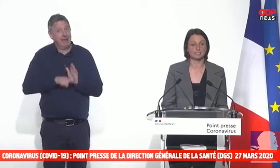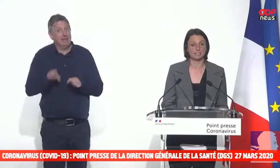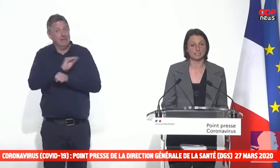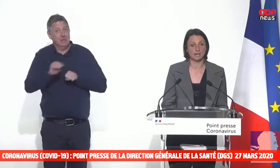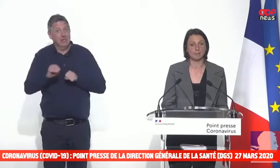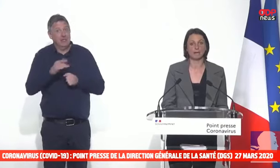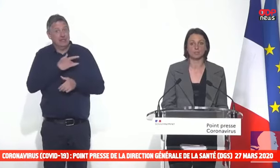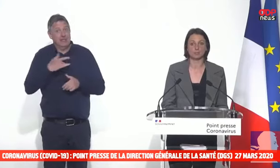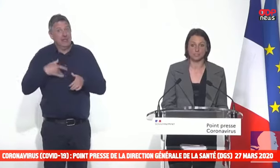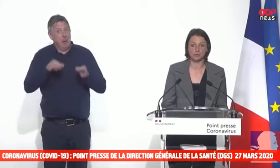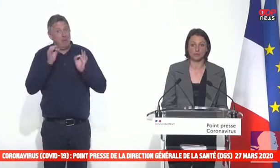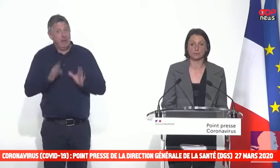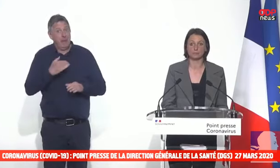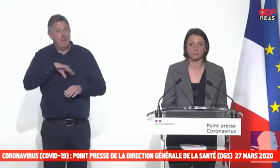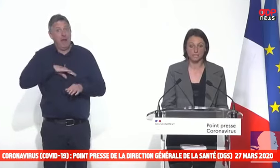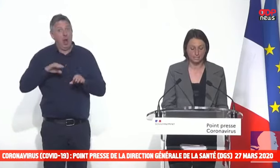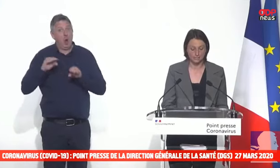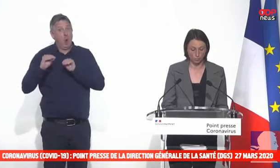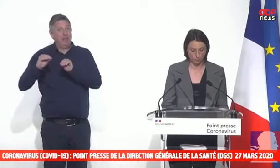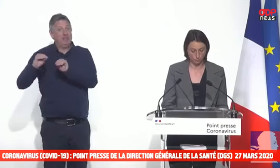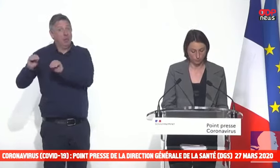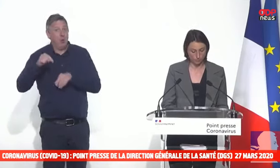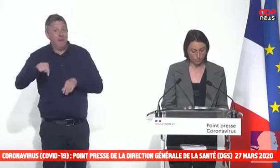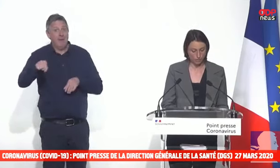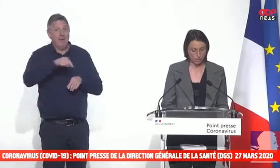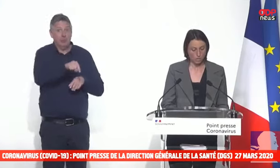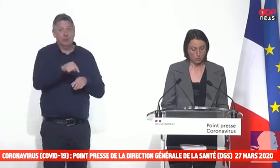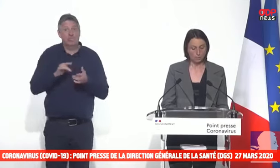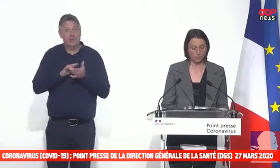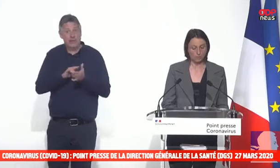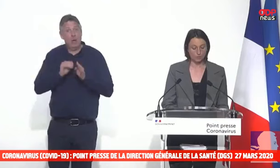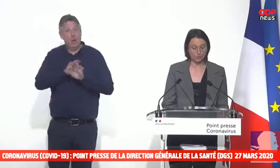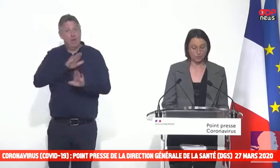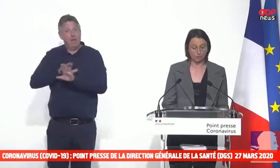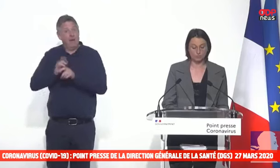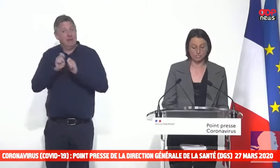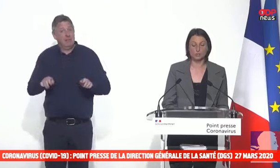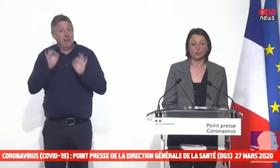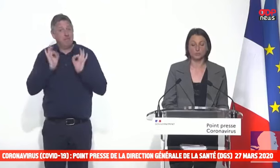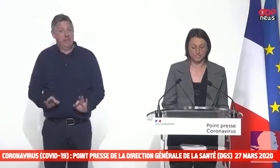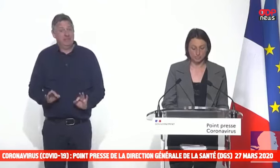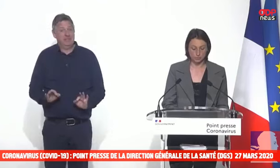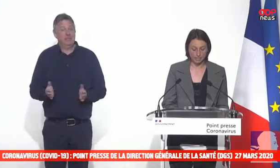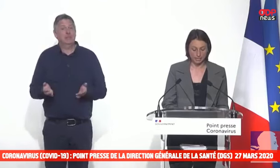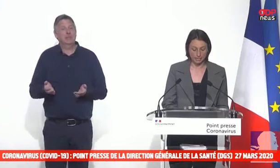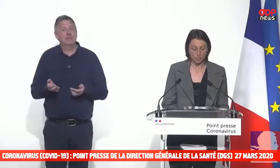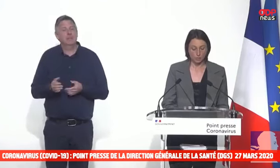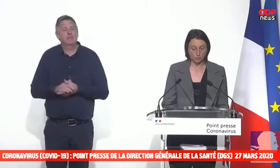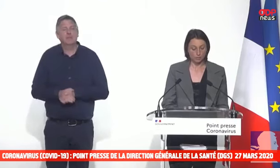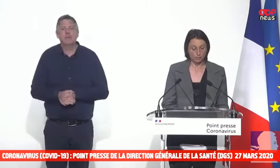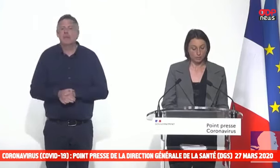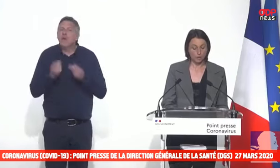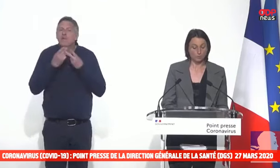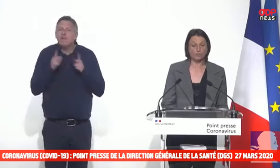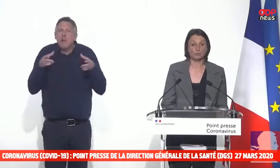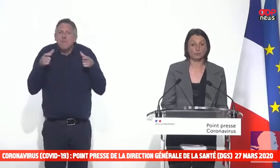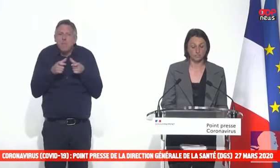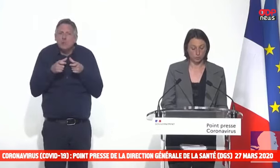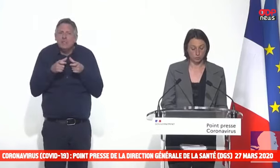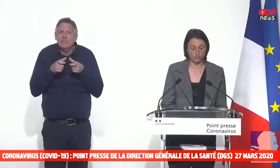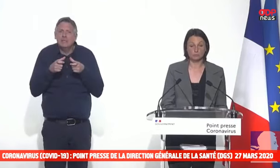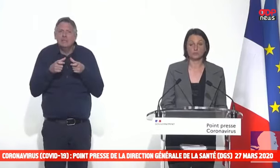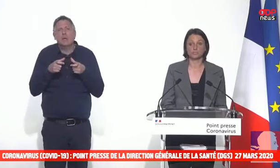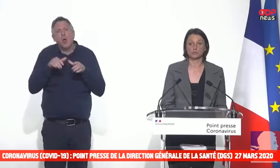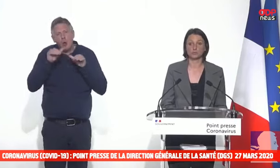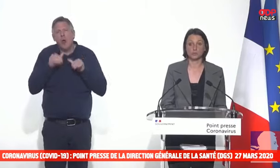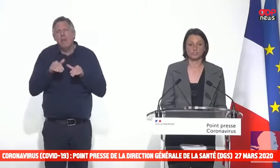sécurité sanitaire par les commerçants et pour les clients. Cela permet notamment, dans des villes de petite taille, de maintenir un point